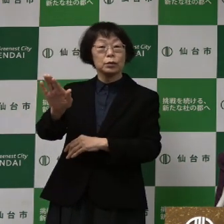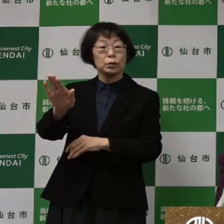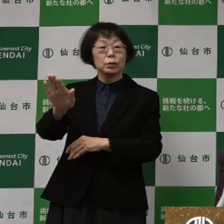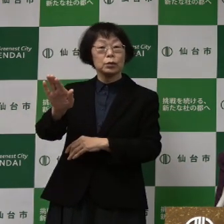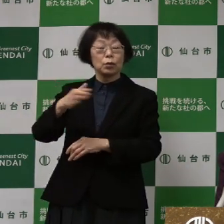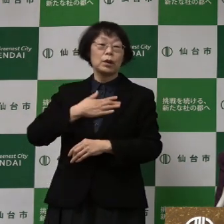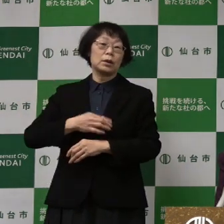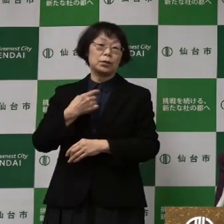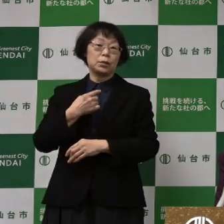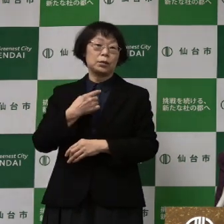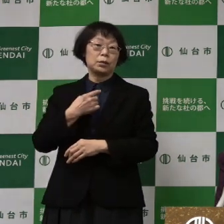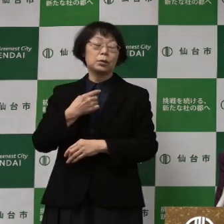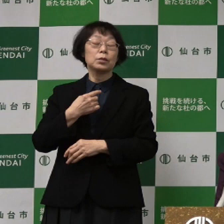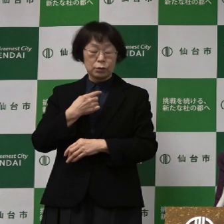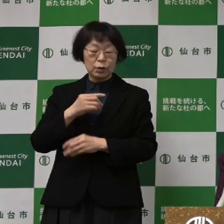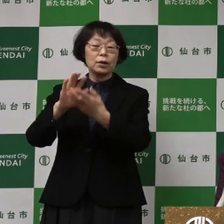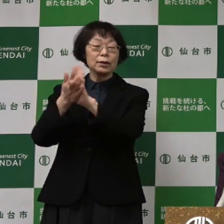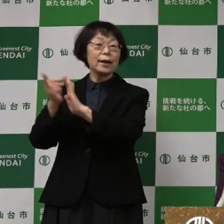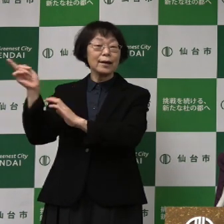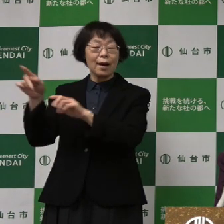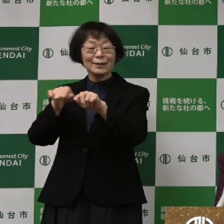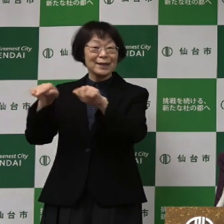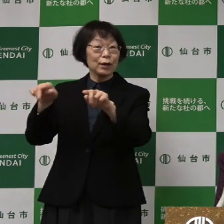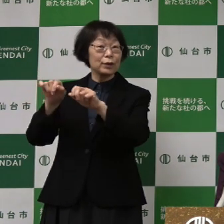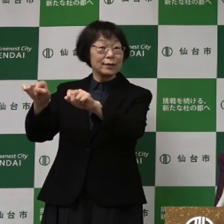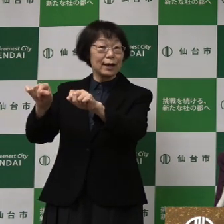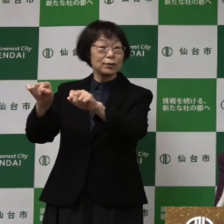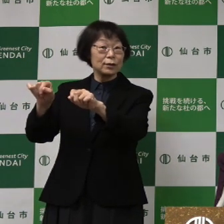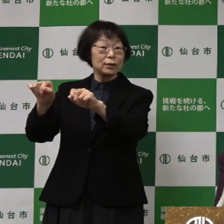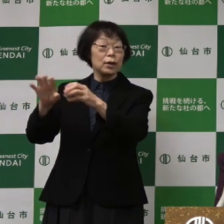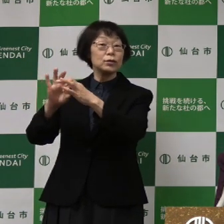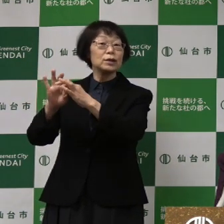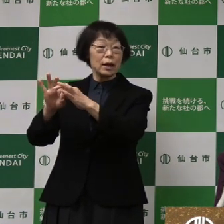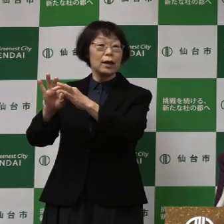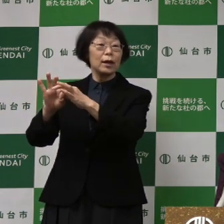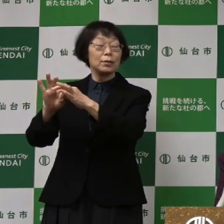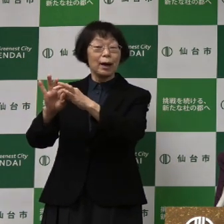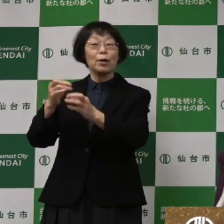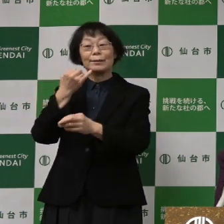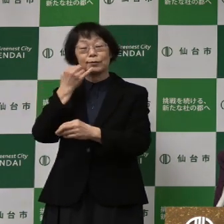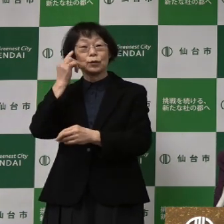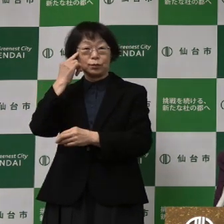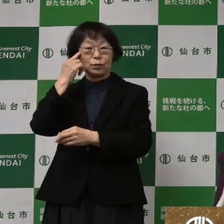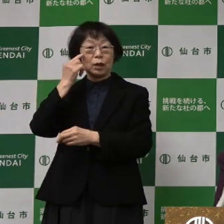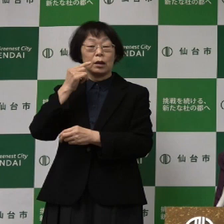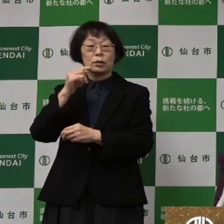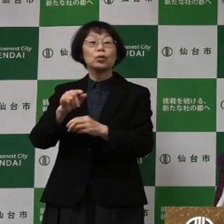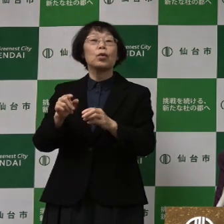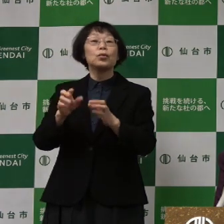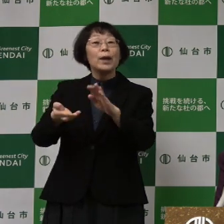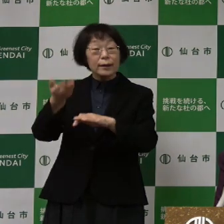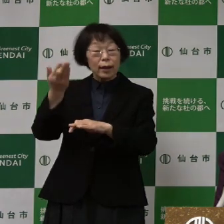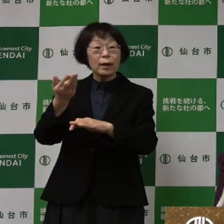で県が対策を立てていることについては是と考えています。その上でですね、